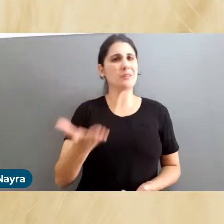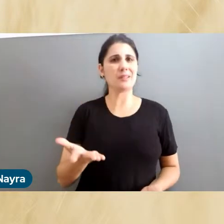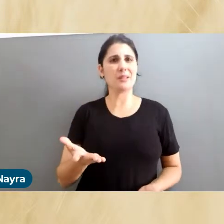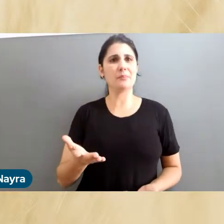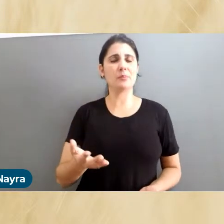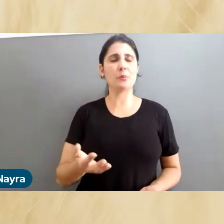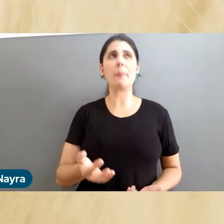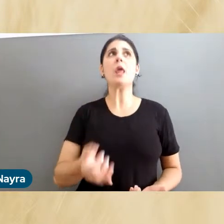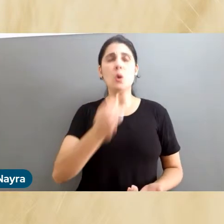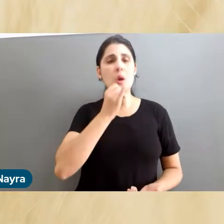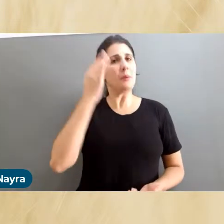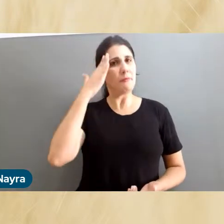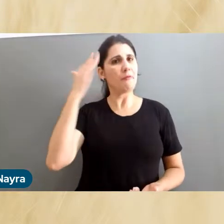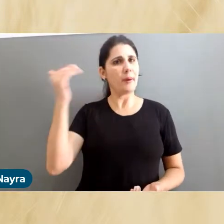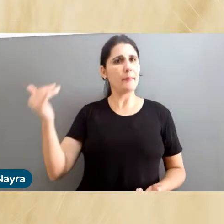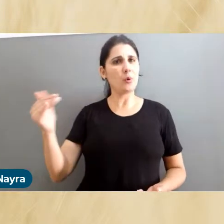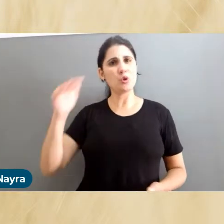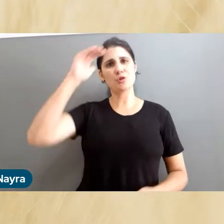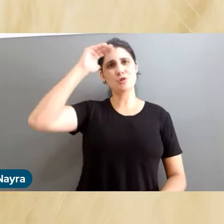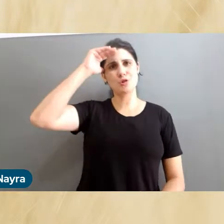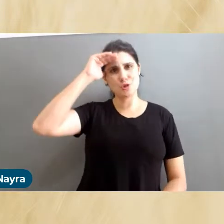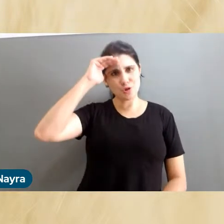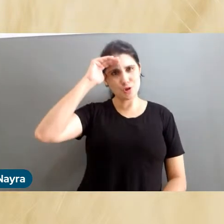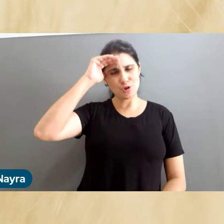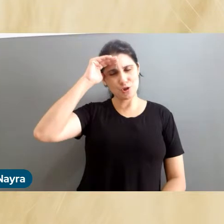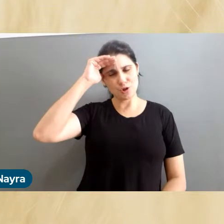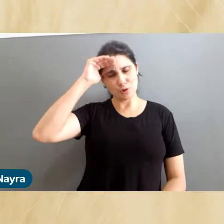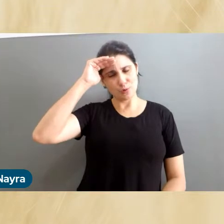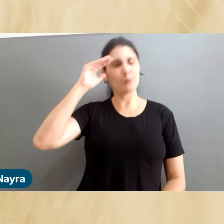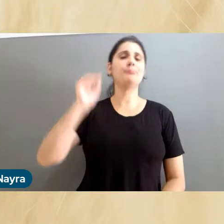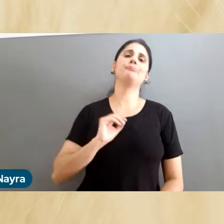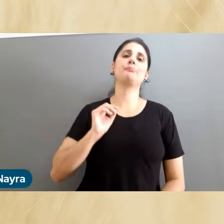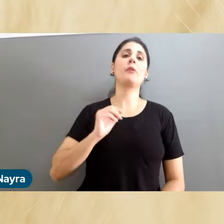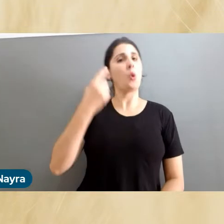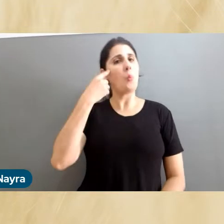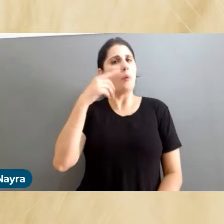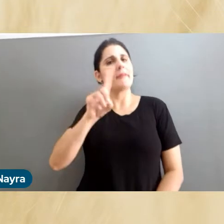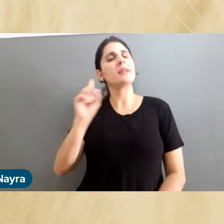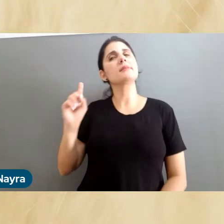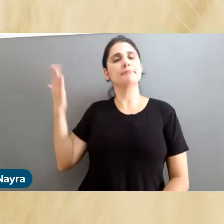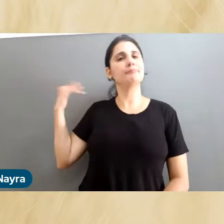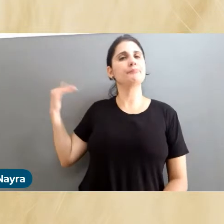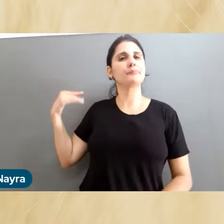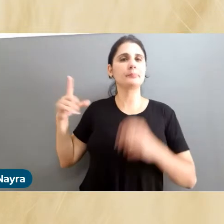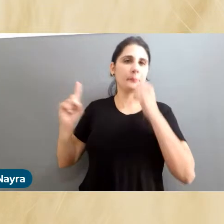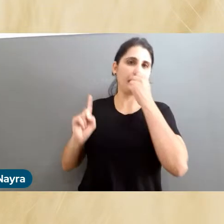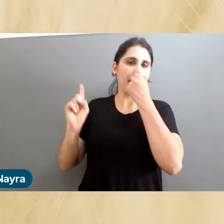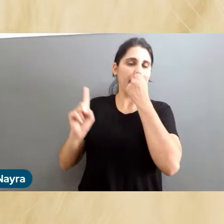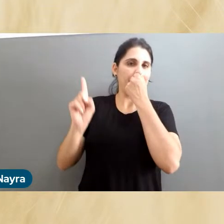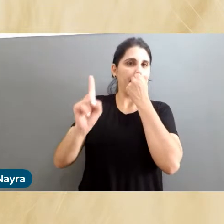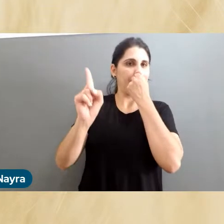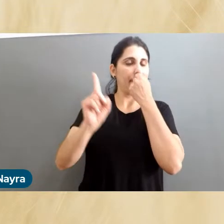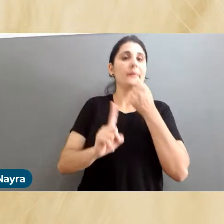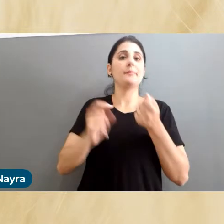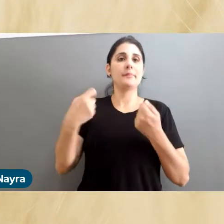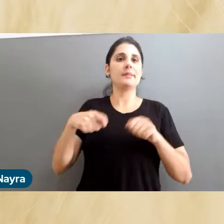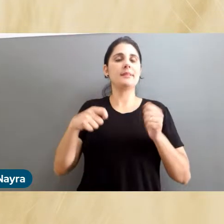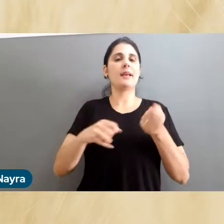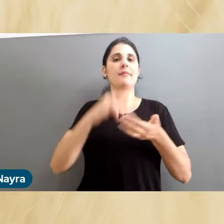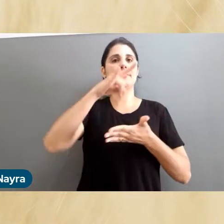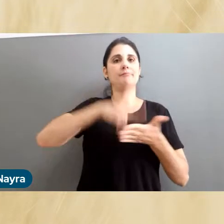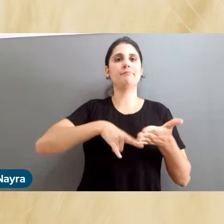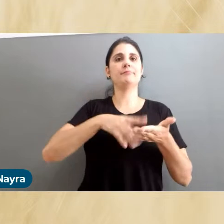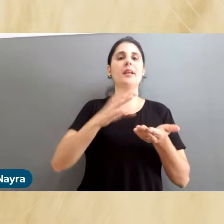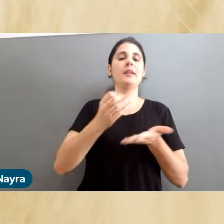muito famoso de Chico, que uma vez se dirigia para um cartório, porque precisava registrar os direitos autorais de uma obra que ele